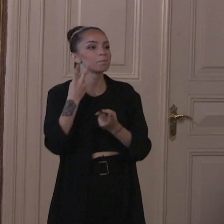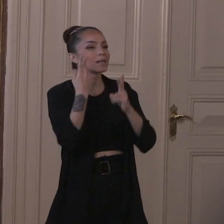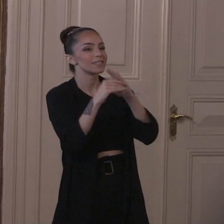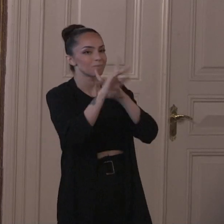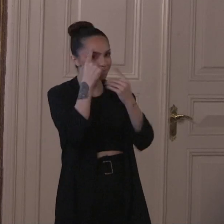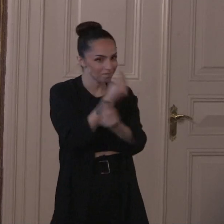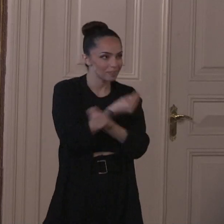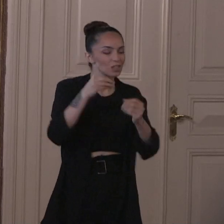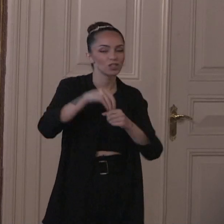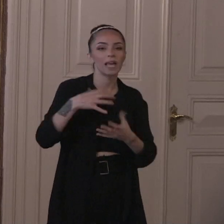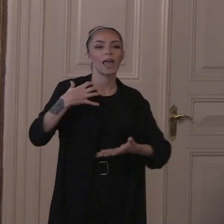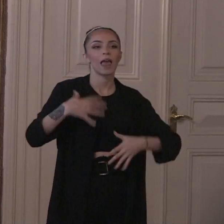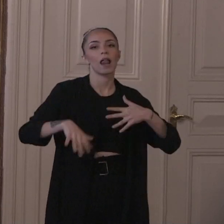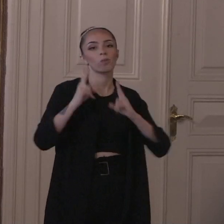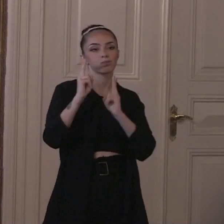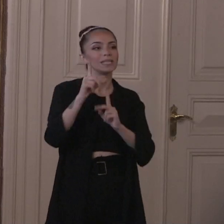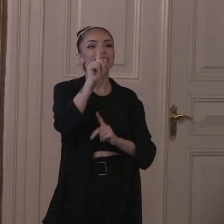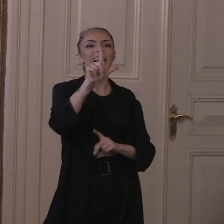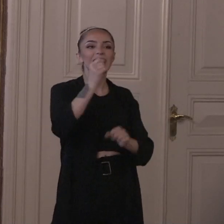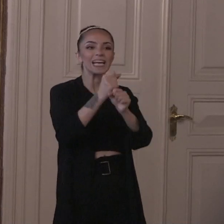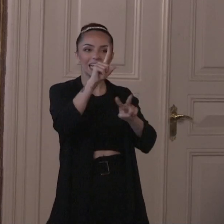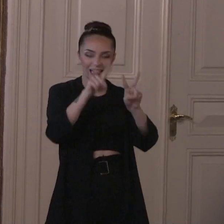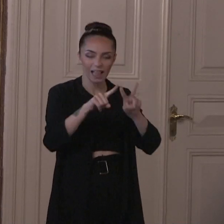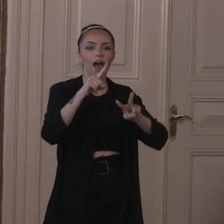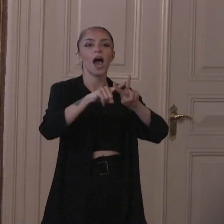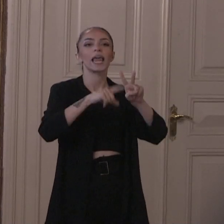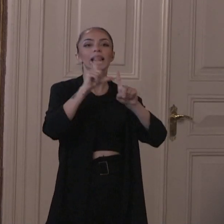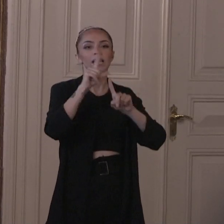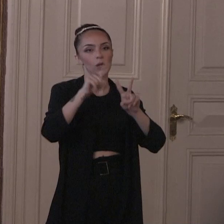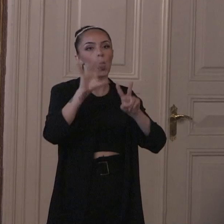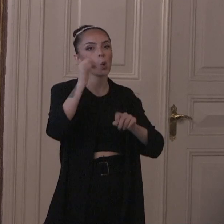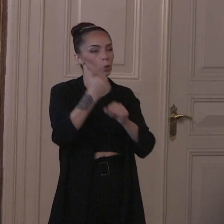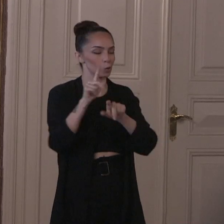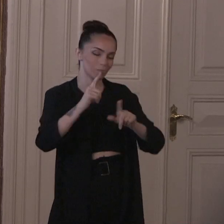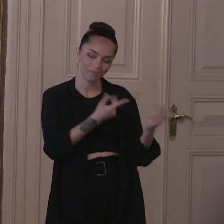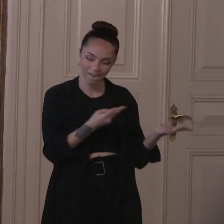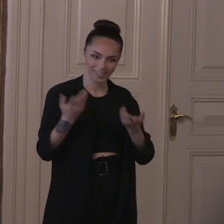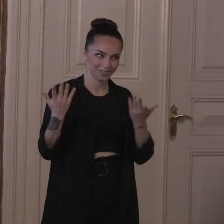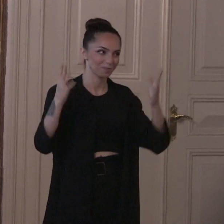Öğrenci Birim Koordinatör Yardımcısı Sayın Ilgın Aydınoğlu'nu kürsüye davet ediyoruz.